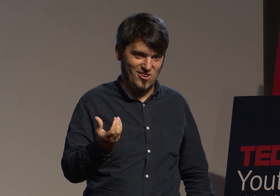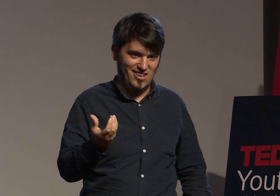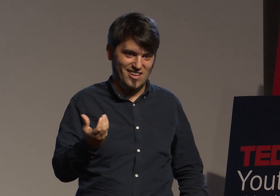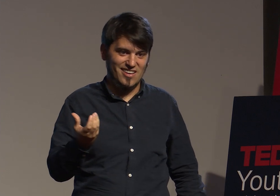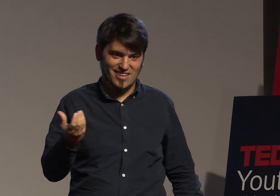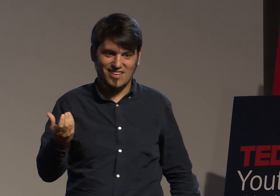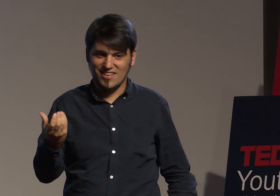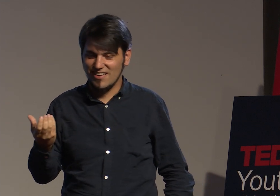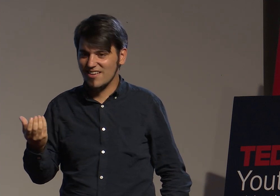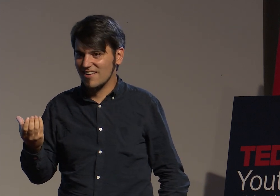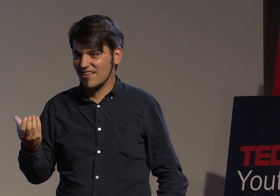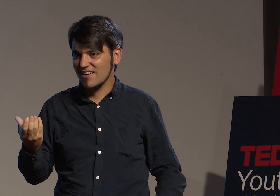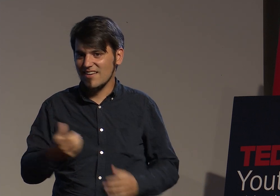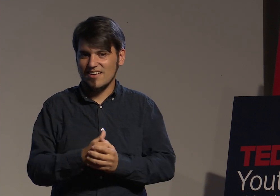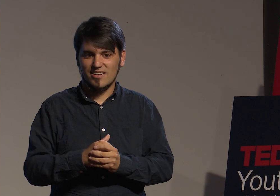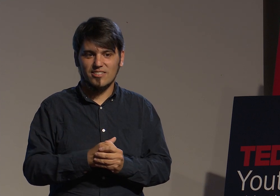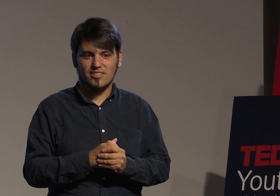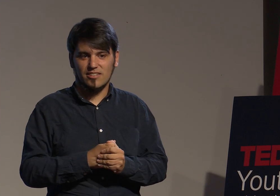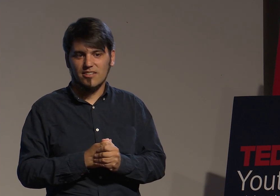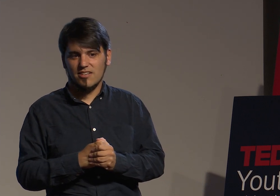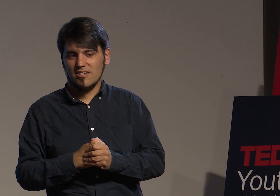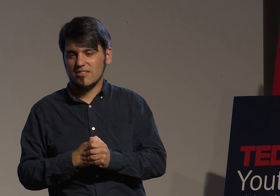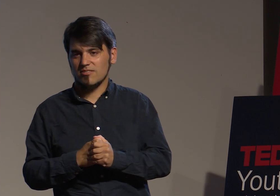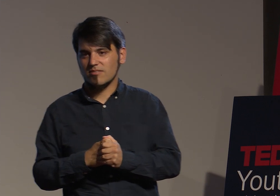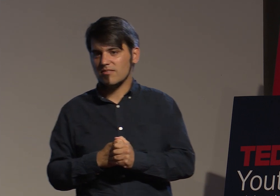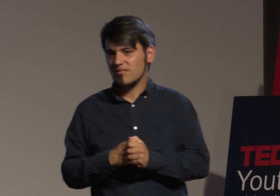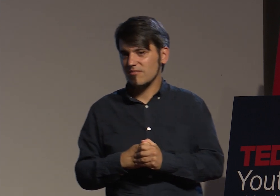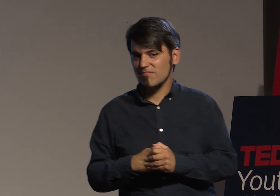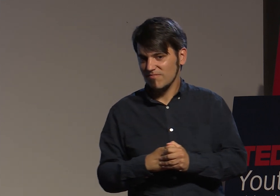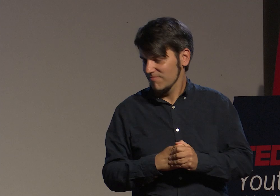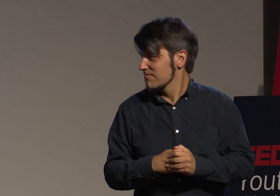И разбира се, втората причина е, че глухите хора сме малцинство.